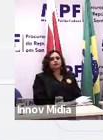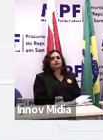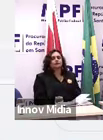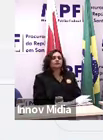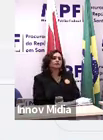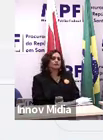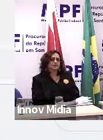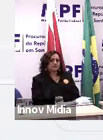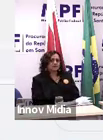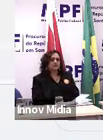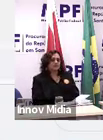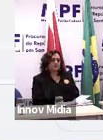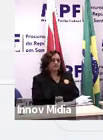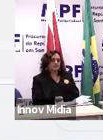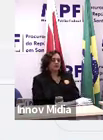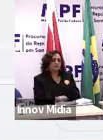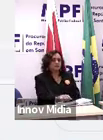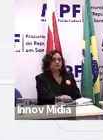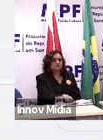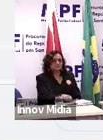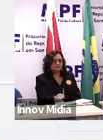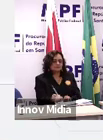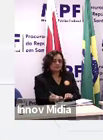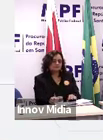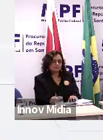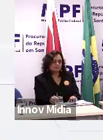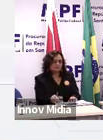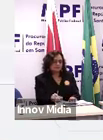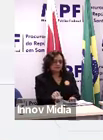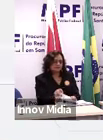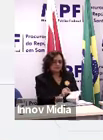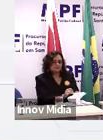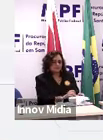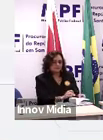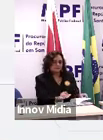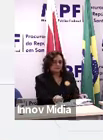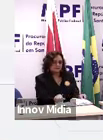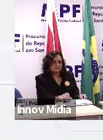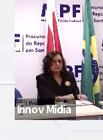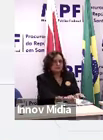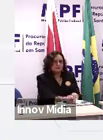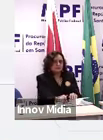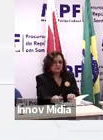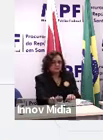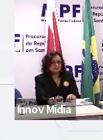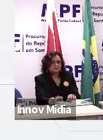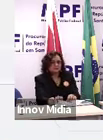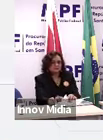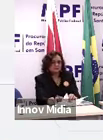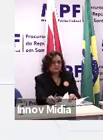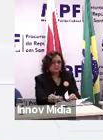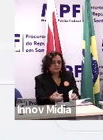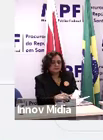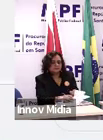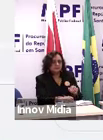aqui de uma maneira não muito técnica né para se fazer entender Eh vamos lá no